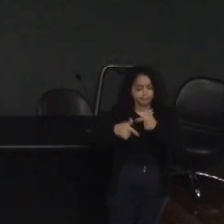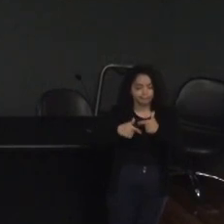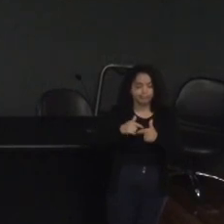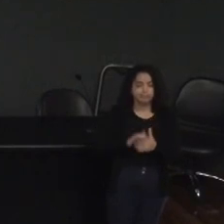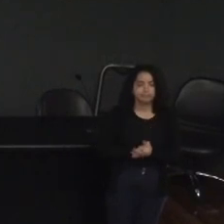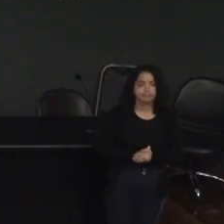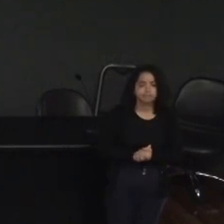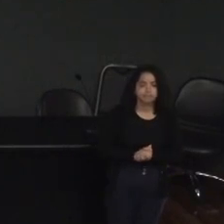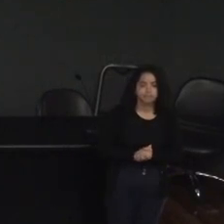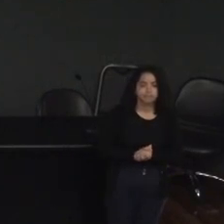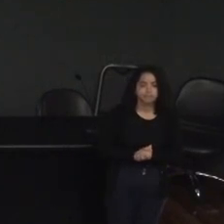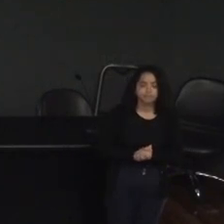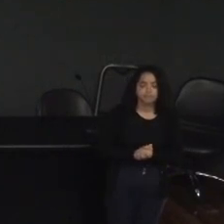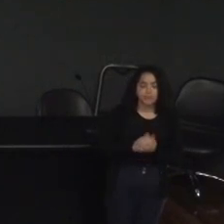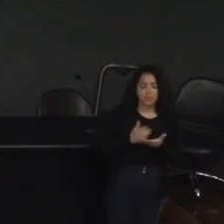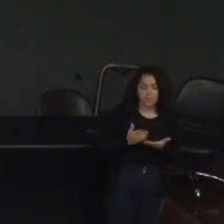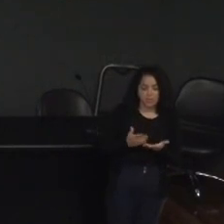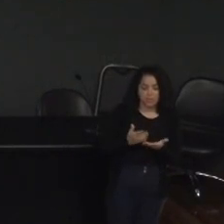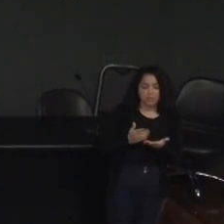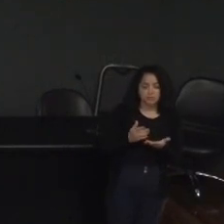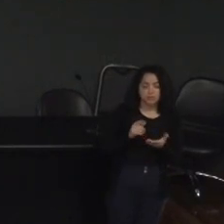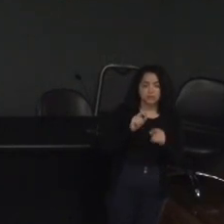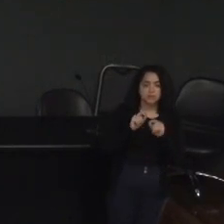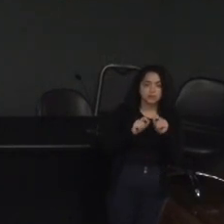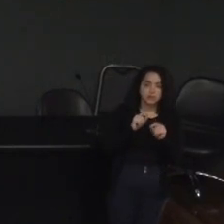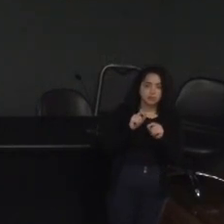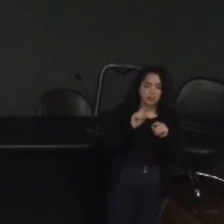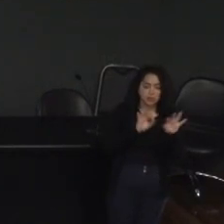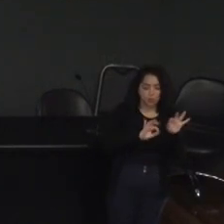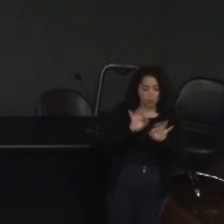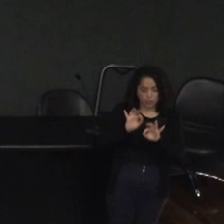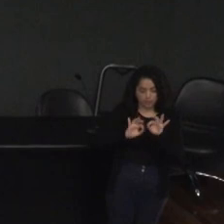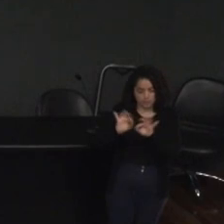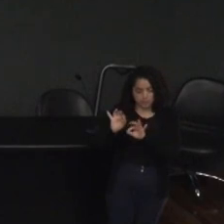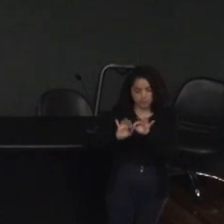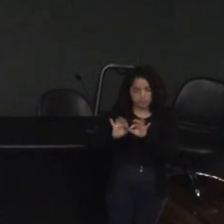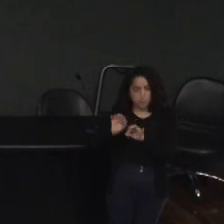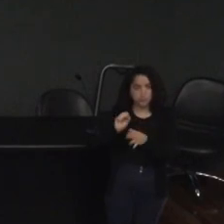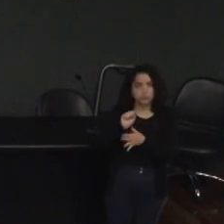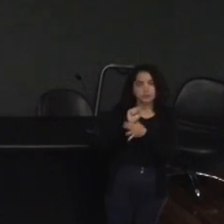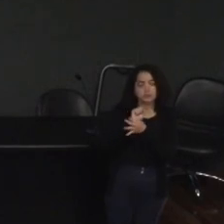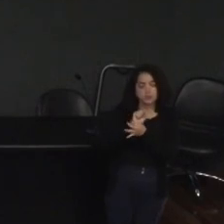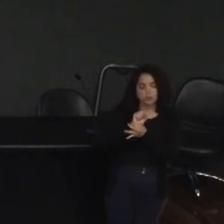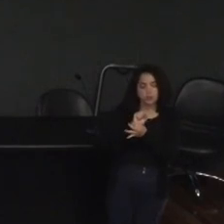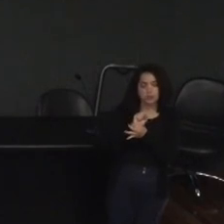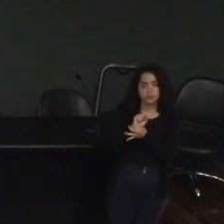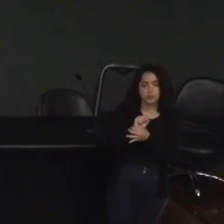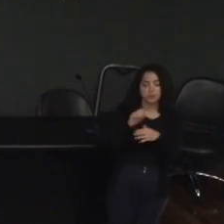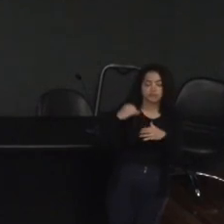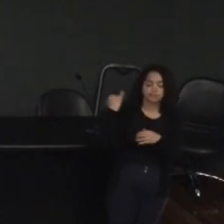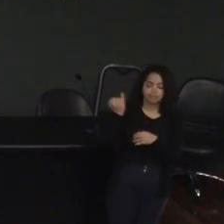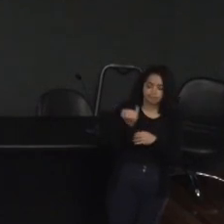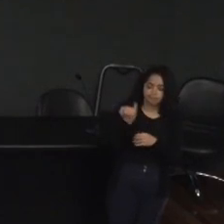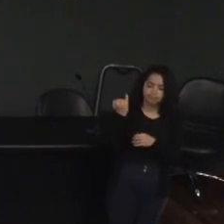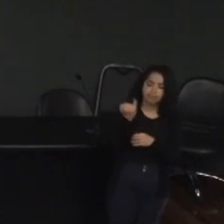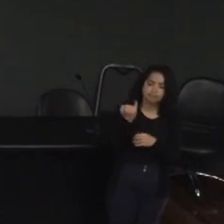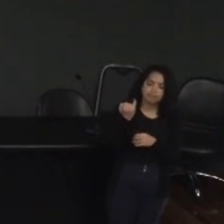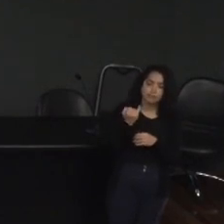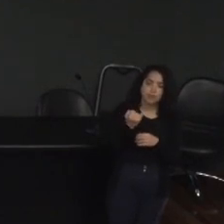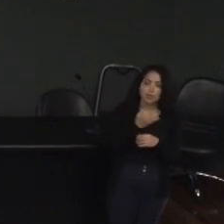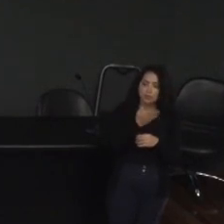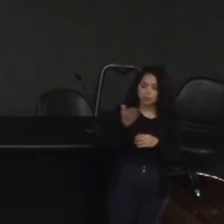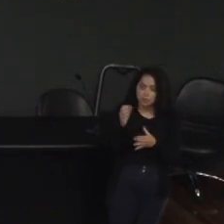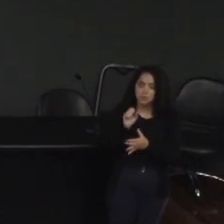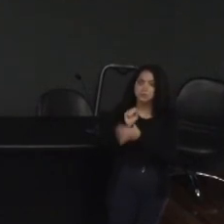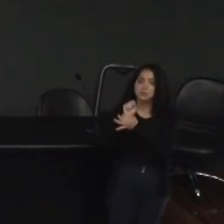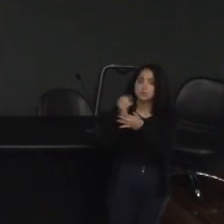né estabelecimento de medidas técnicas de organizacionais de segurança Então isso é muito importante vocês têm